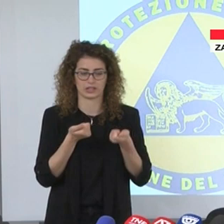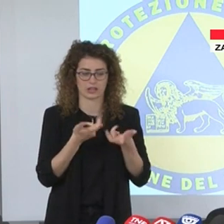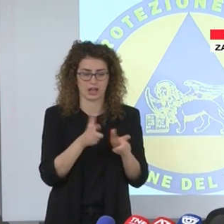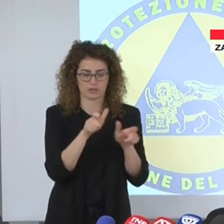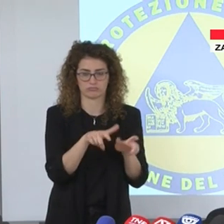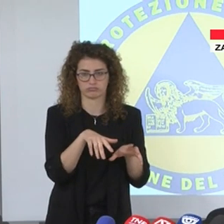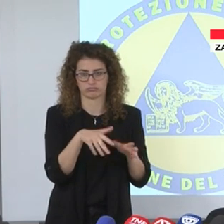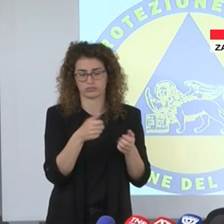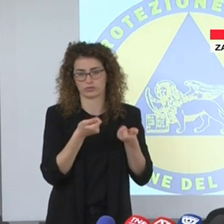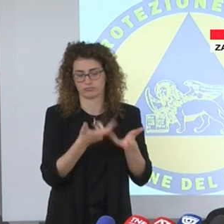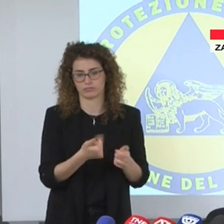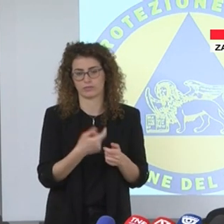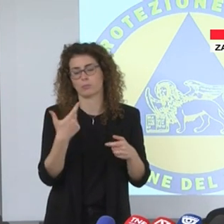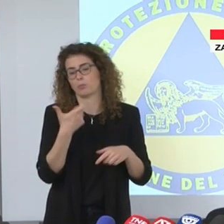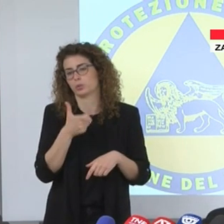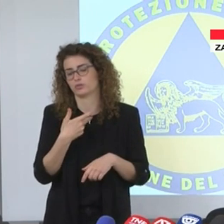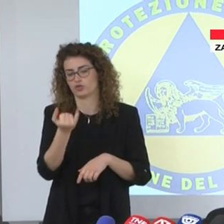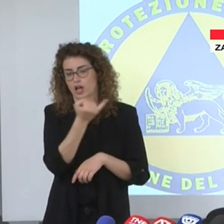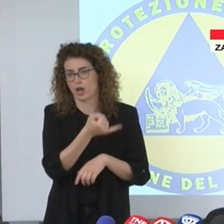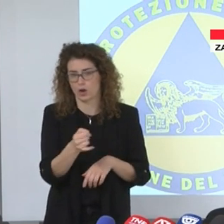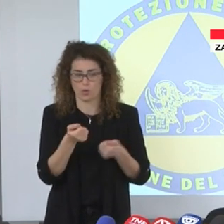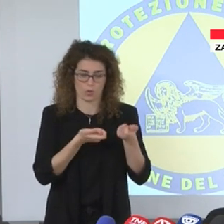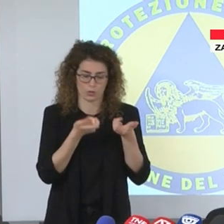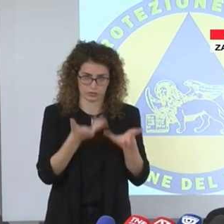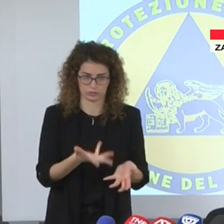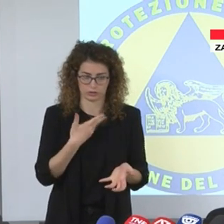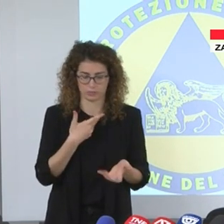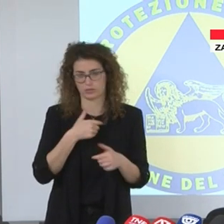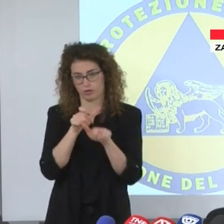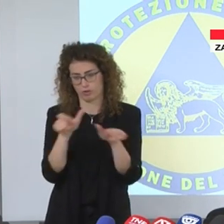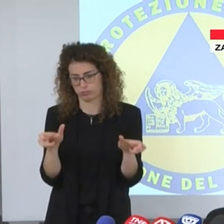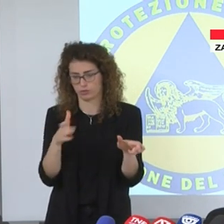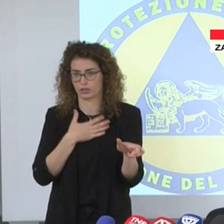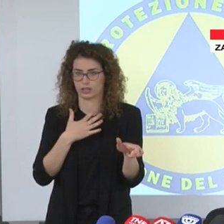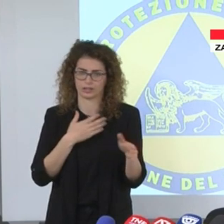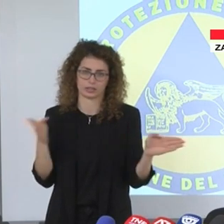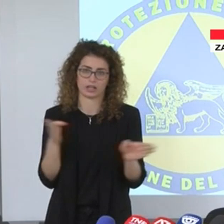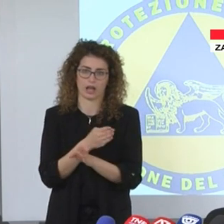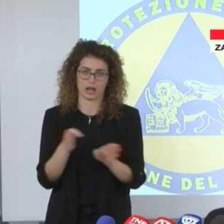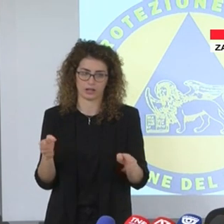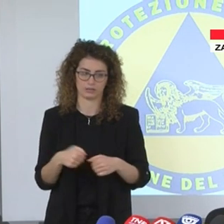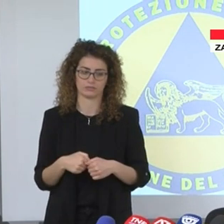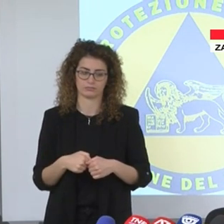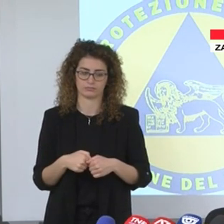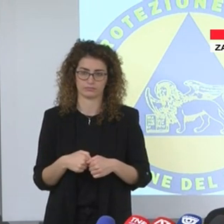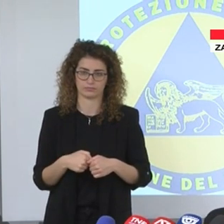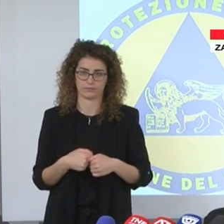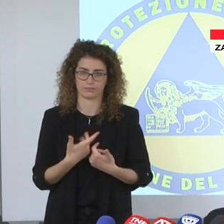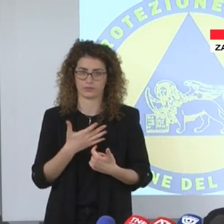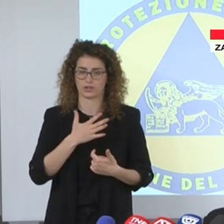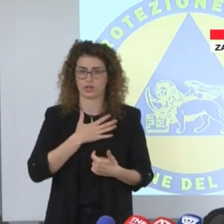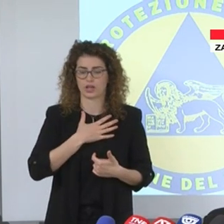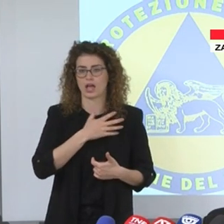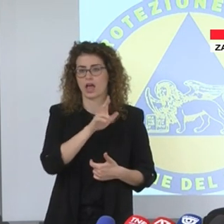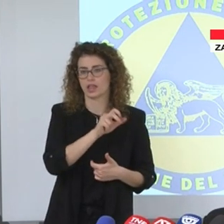non va so bene. Se abbiamo i dati finali, perché poi voi sapete queste sono persone che sono di tutte le età, cioè non è che hanno 30